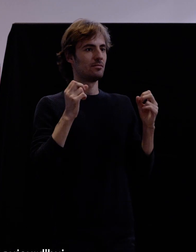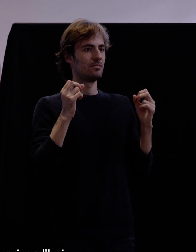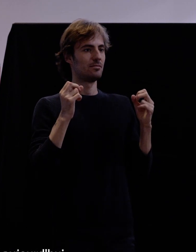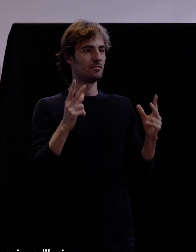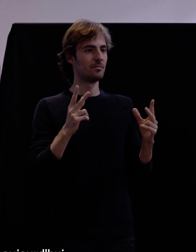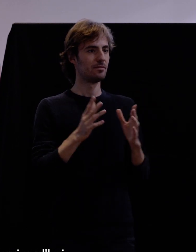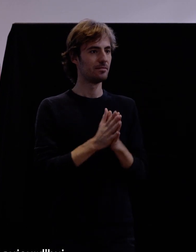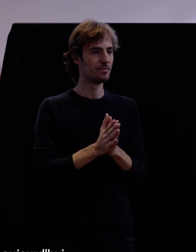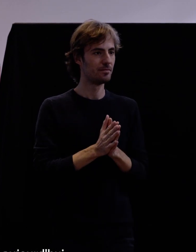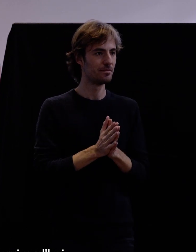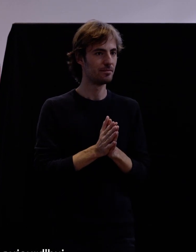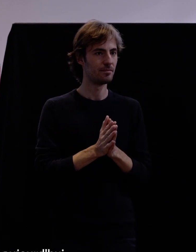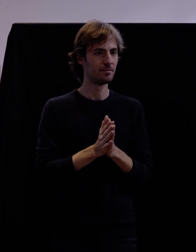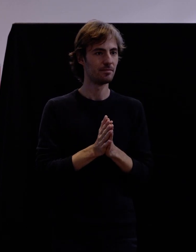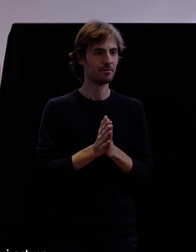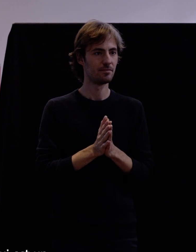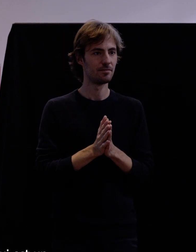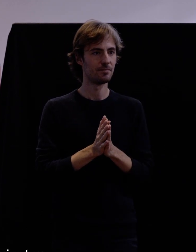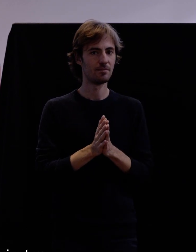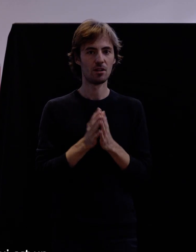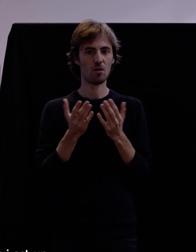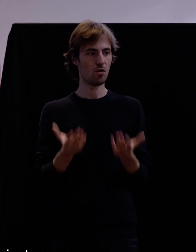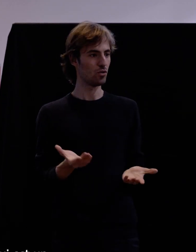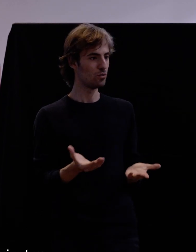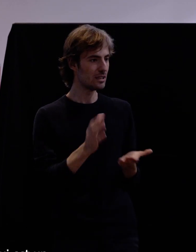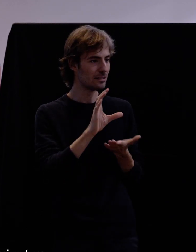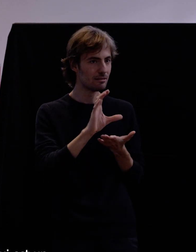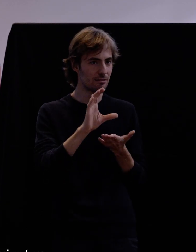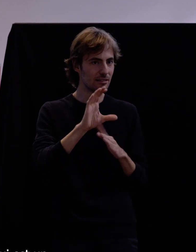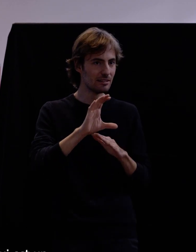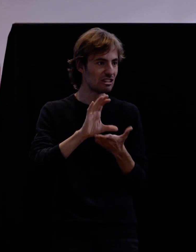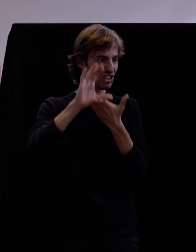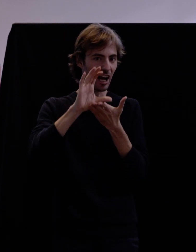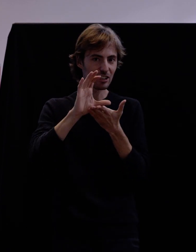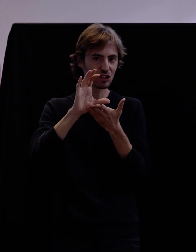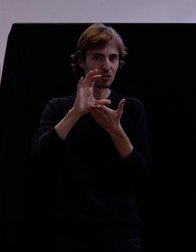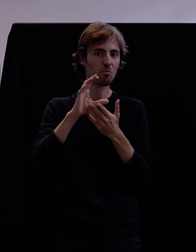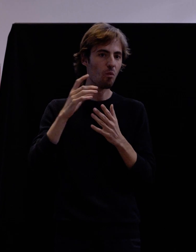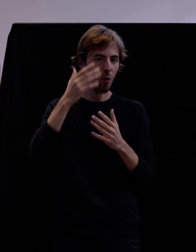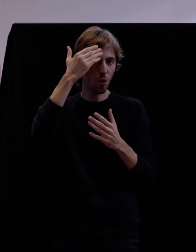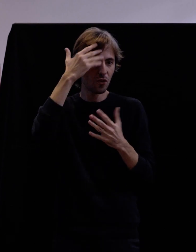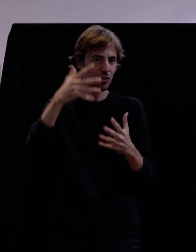le charge aujourd'hui, qu'est-ce qui reste de classique et qu'est-ce qui est un tout petit peu nouveau? Donc,